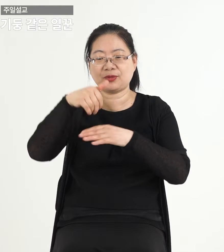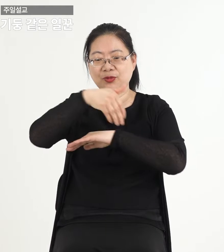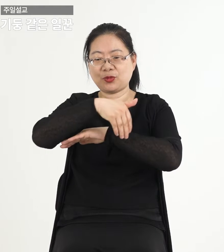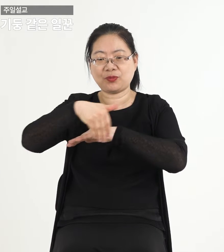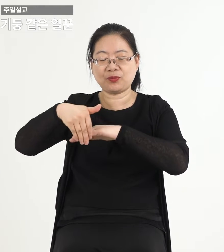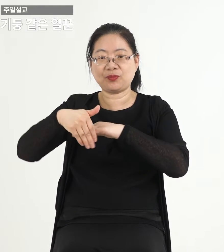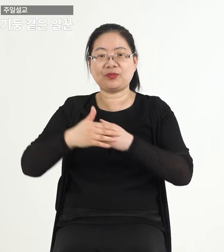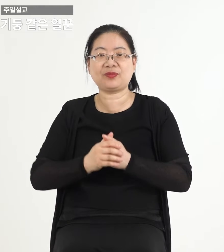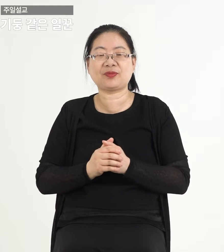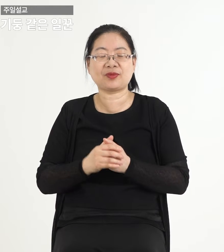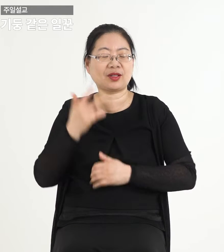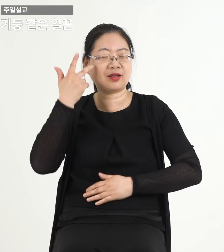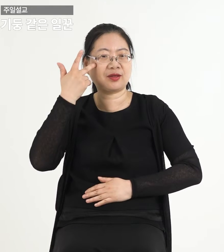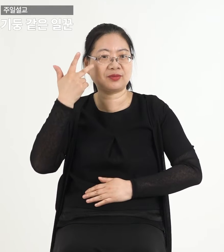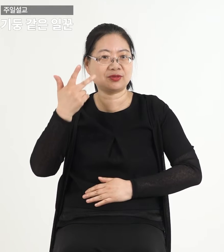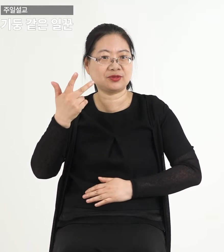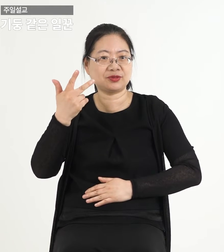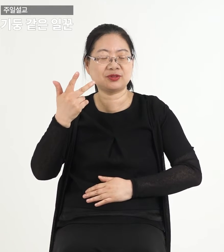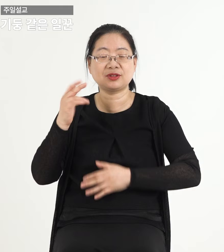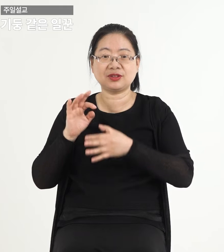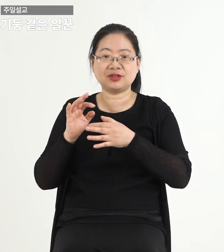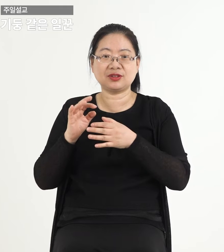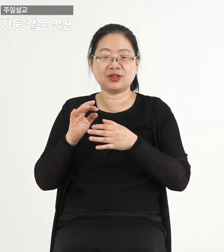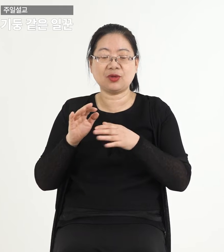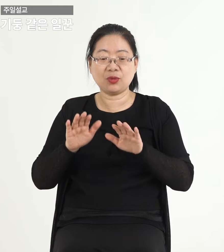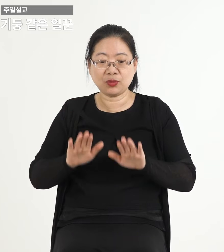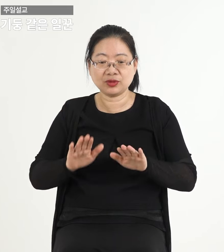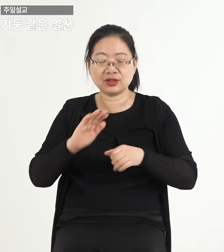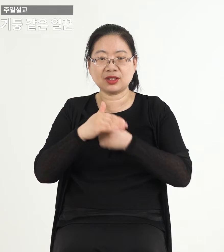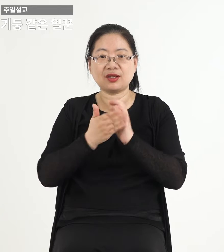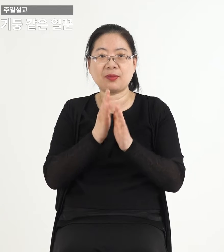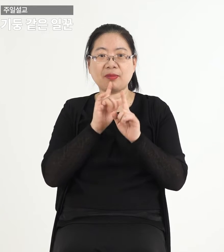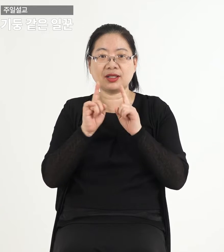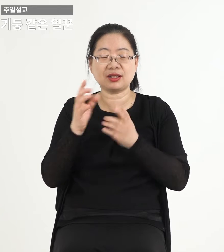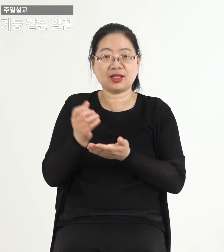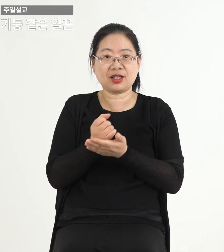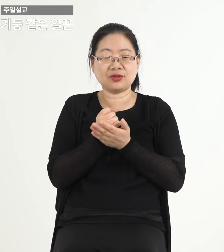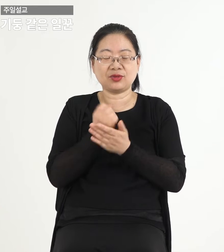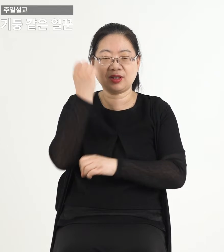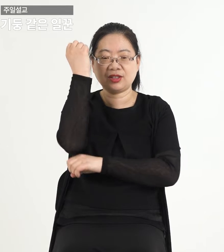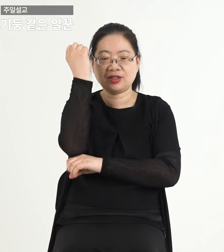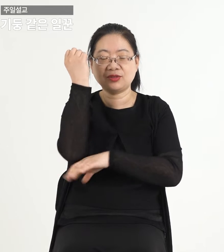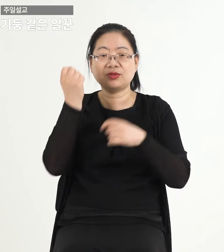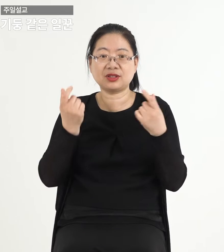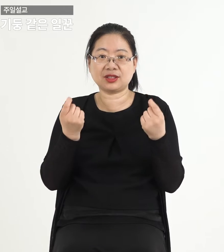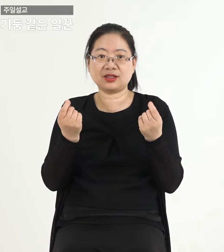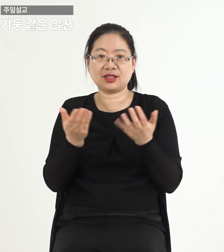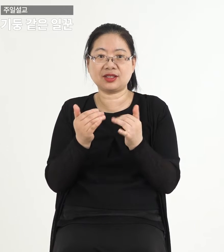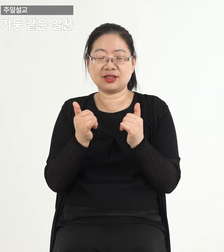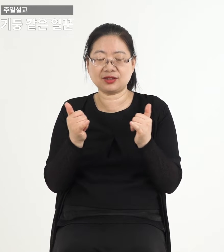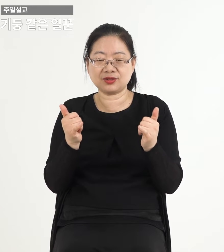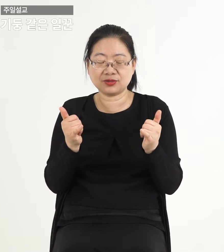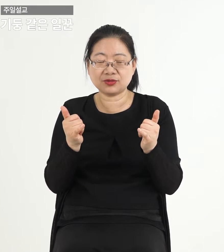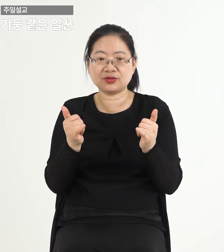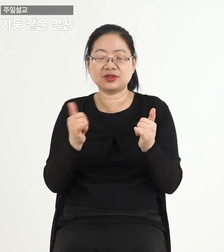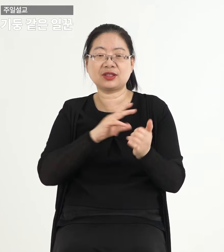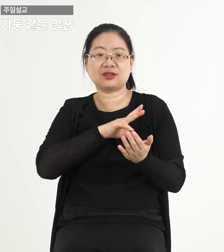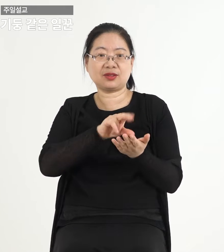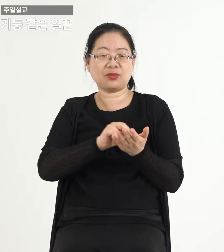합니다. 그래서 다음 주에까지 이 본문을 가지고 기둥 같은 일꾼 과연